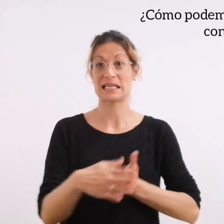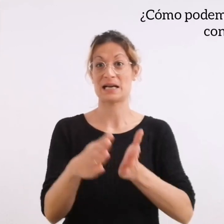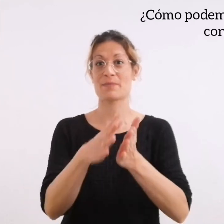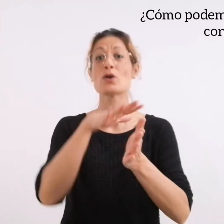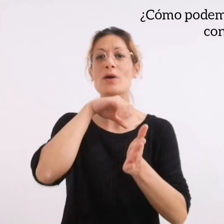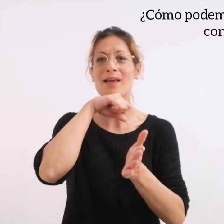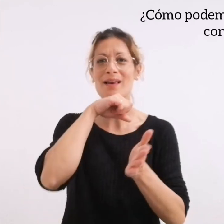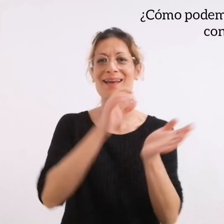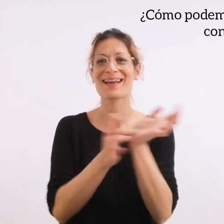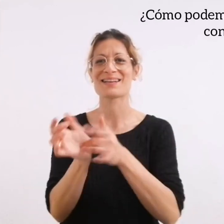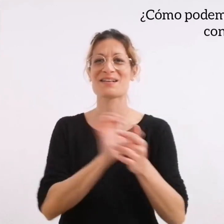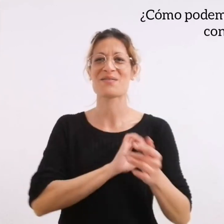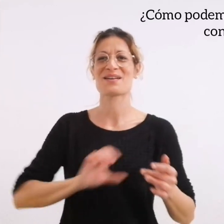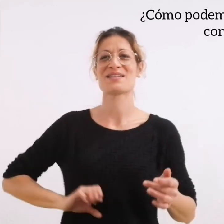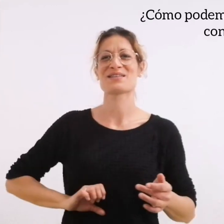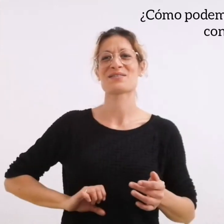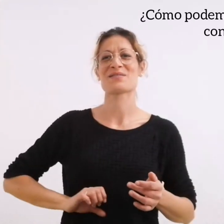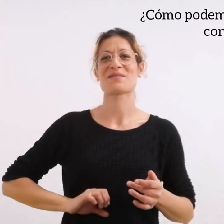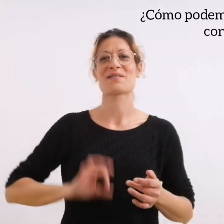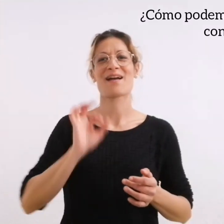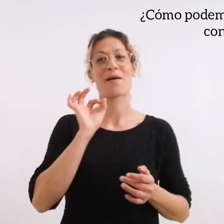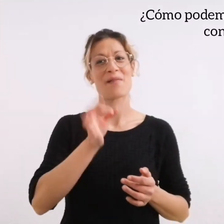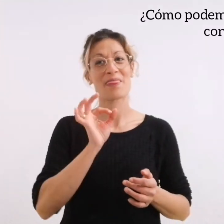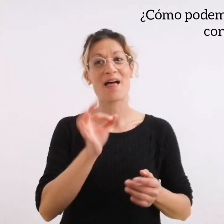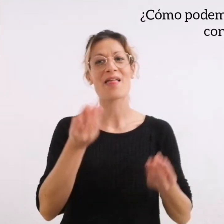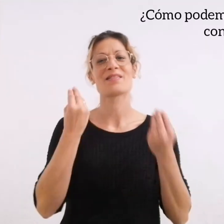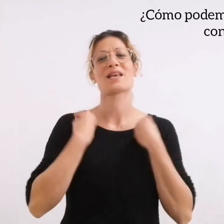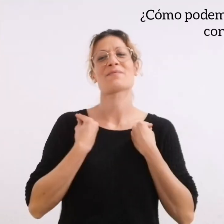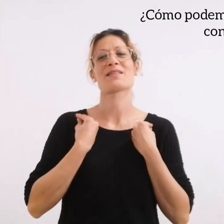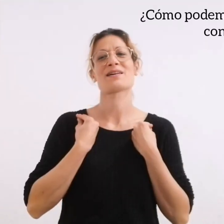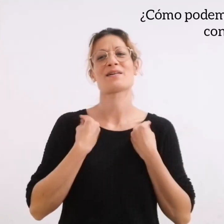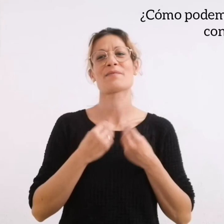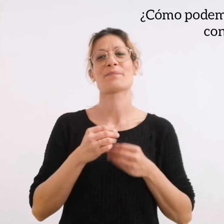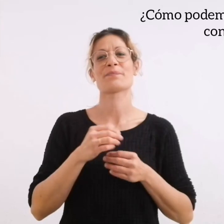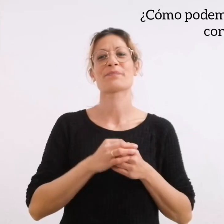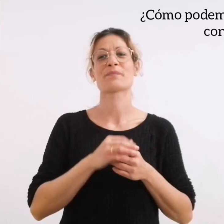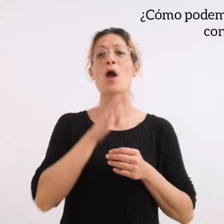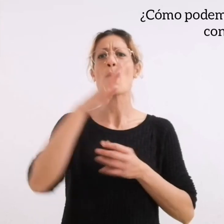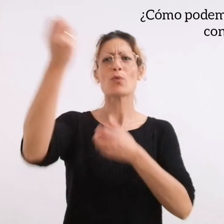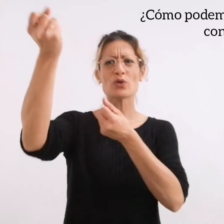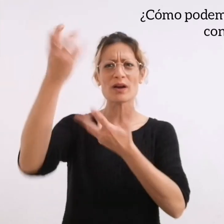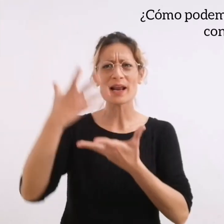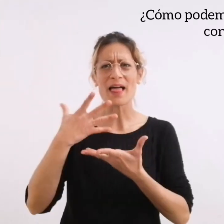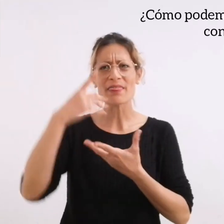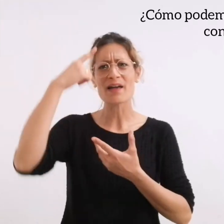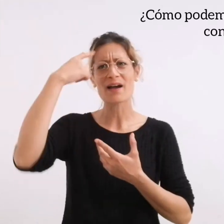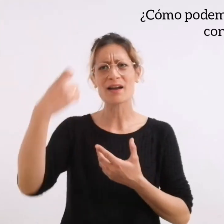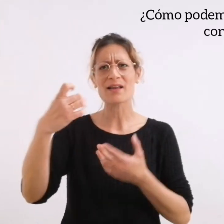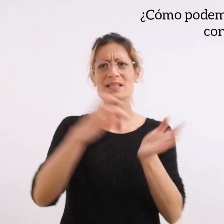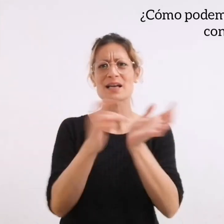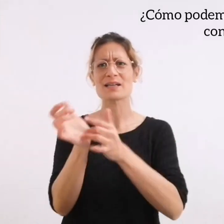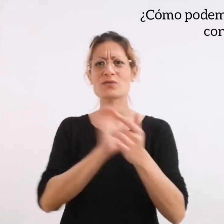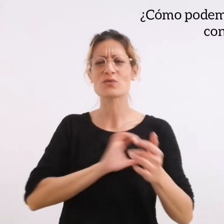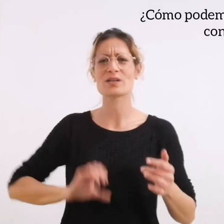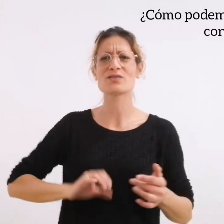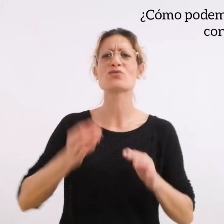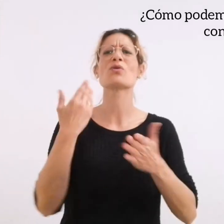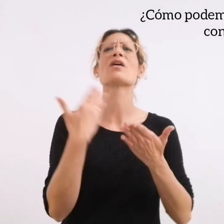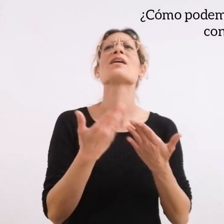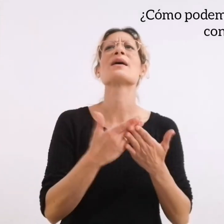verdad y la vida. Cuando tú por gracia de Dios crees en Jesucristo, cuando a través de la fe le pides que entre en tu corazón para ser tu Señor